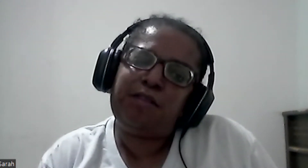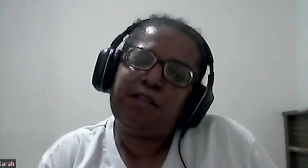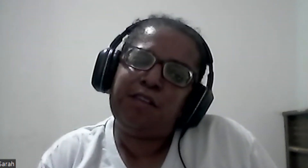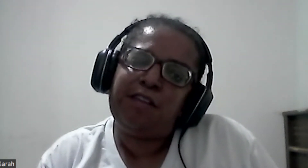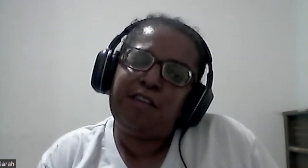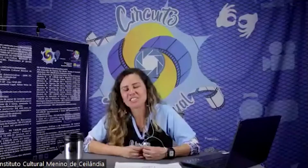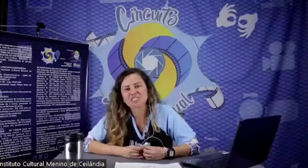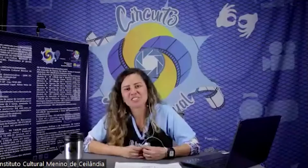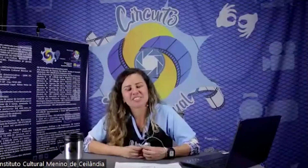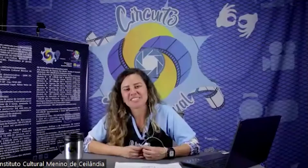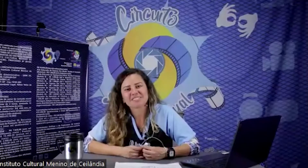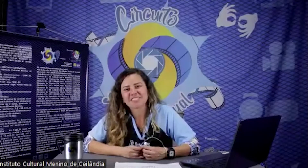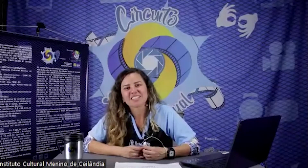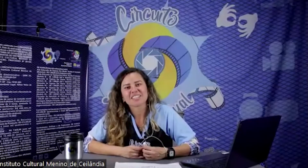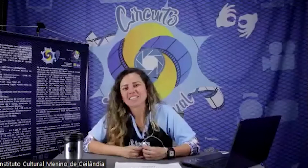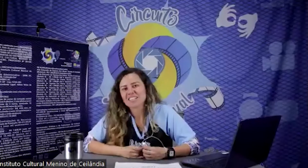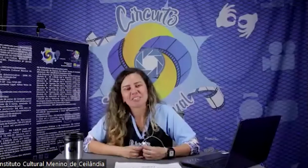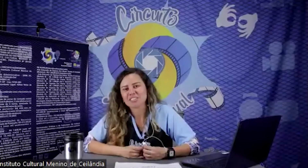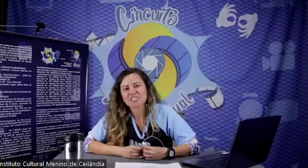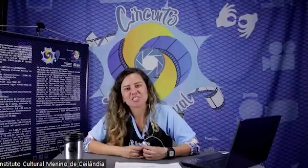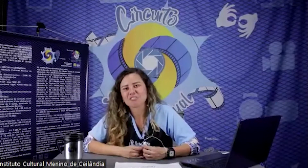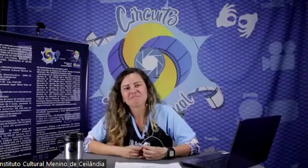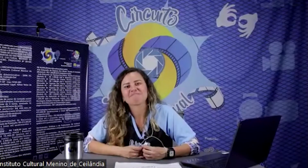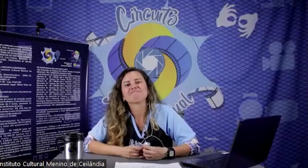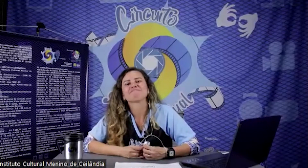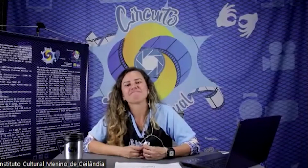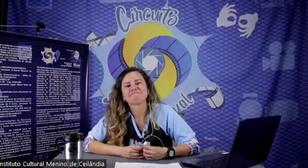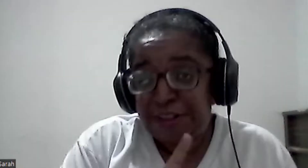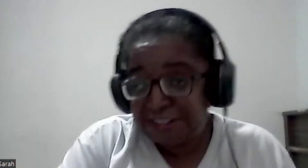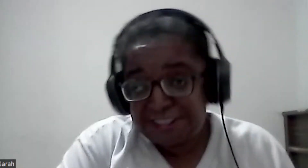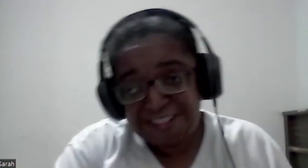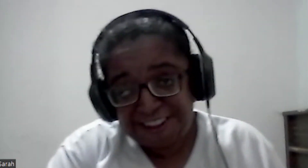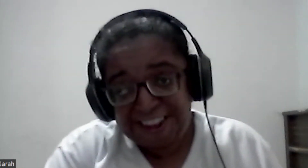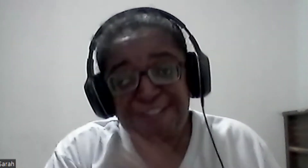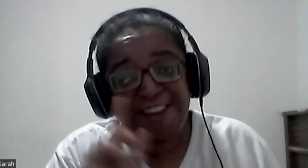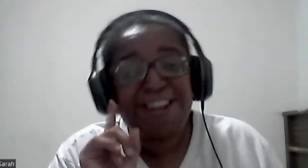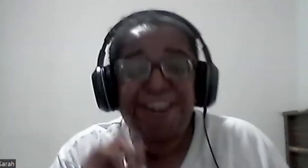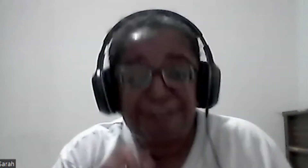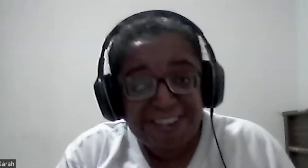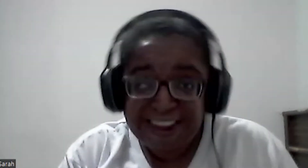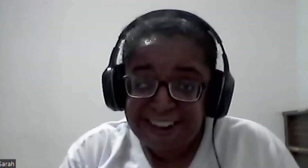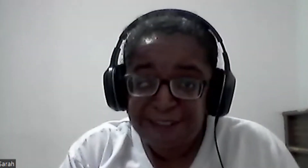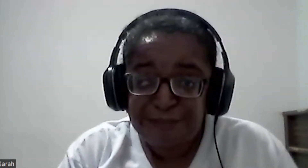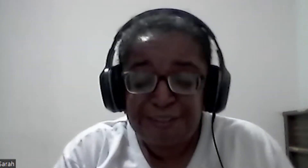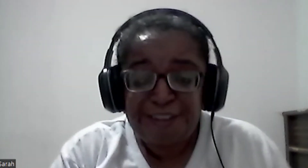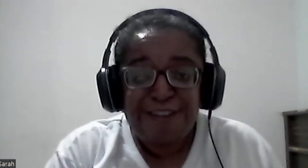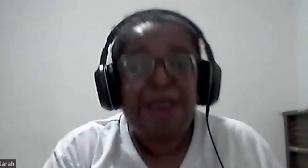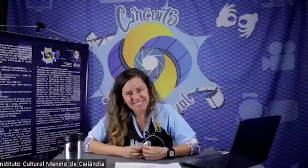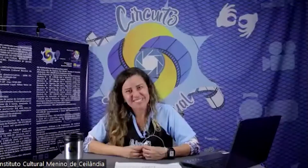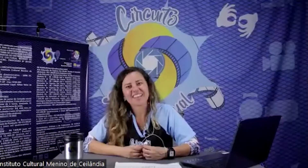e ele não resistiu. Não Mas resistiu. Deus sabe de todas as coisas. Gente que não entende. O